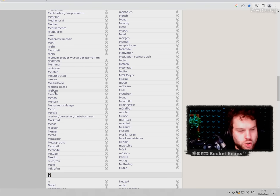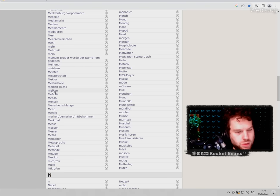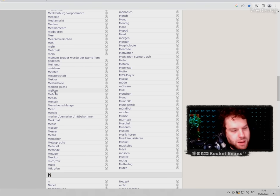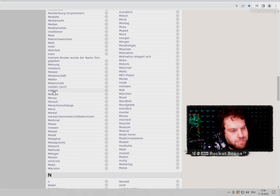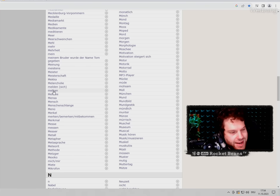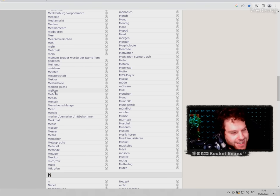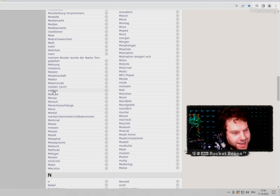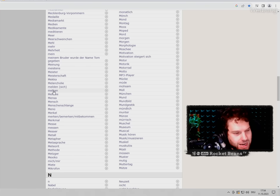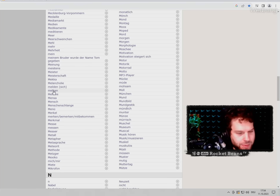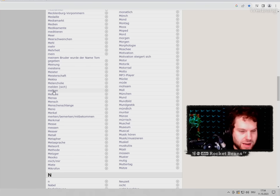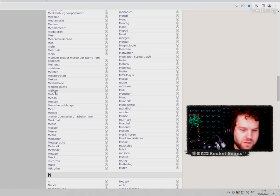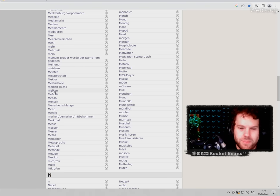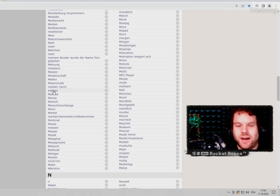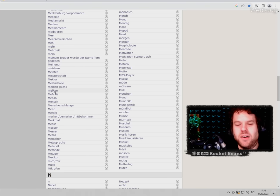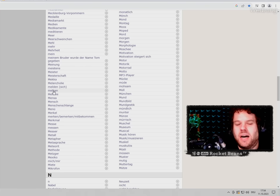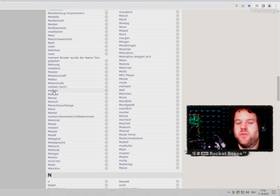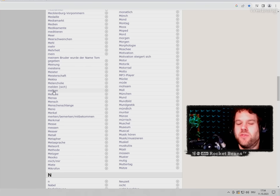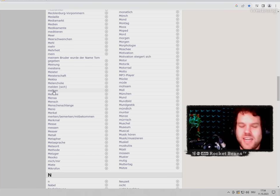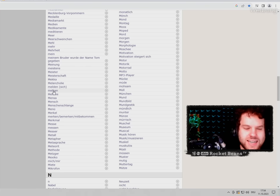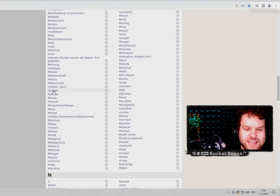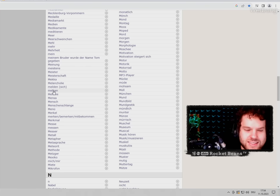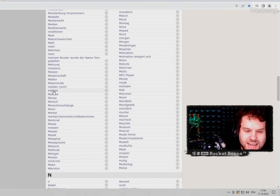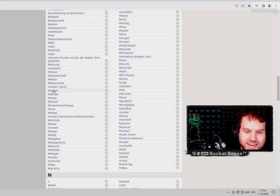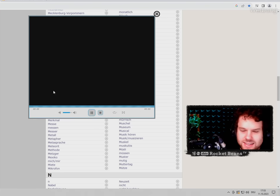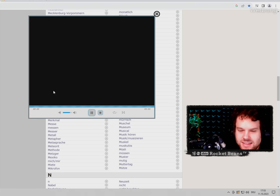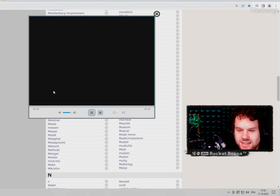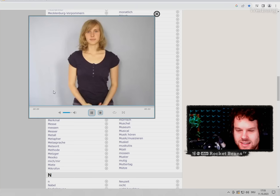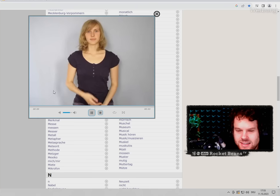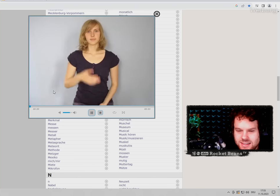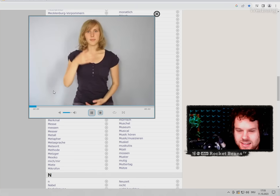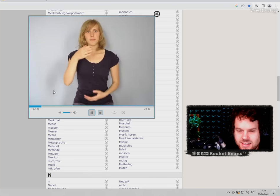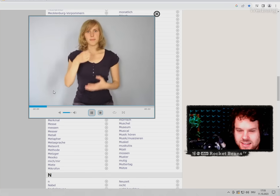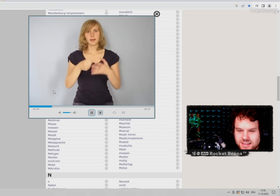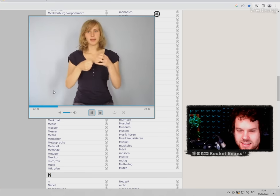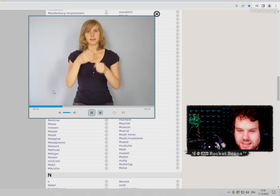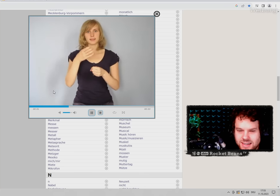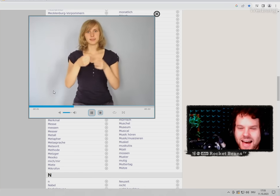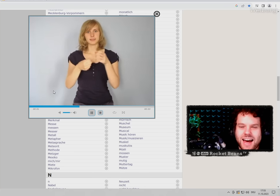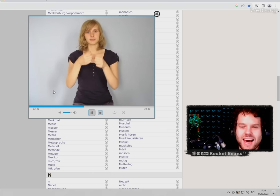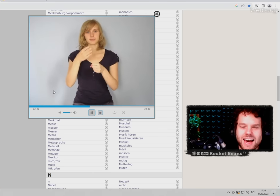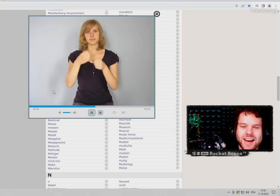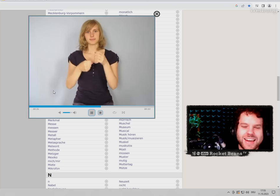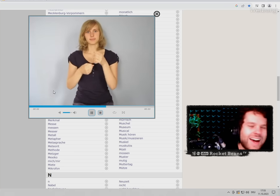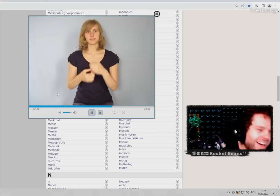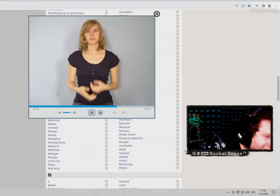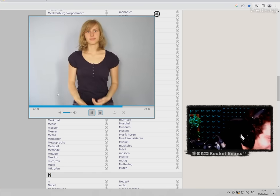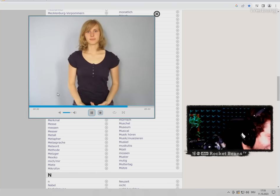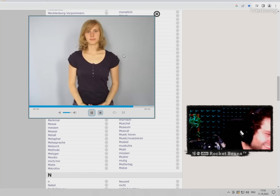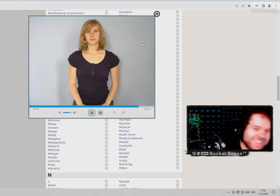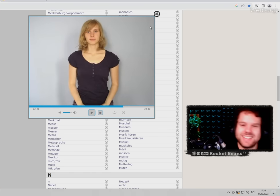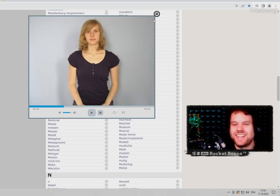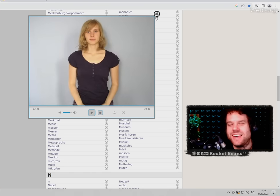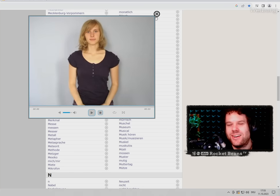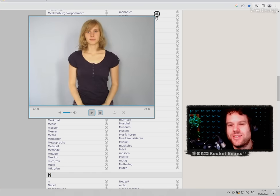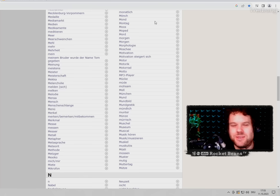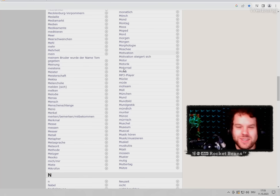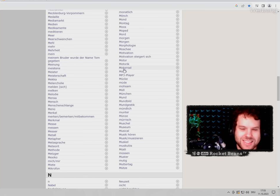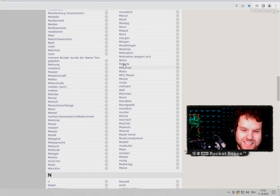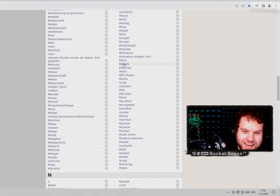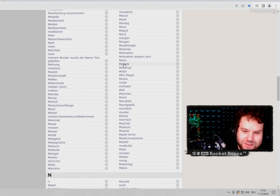schön mal Melken ab. Einfach mal auf dem Weg. Als Snack. Ja, ja, nice. Genauso muss es sein.